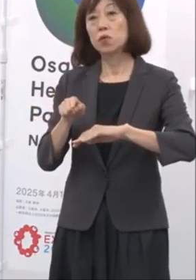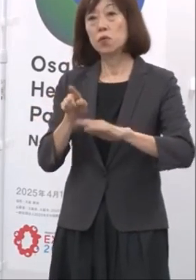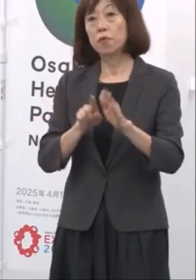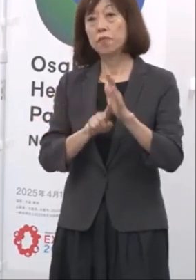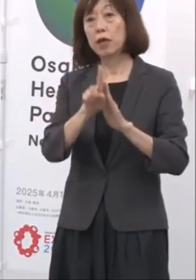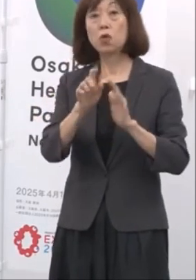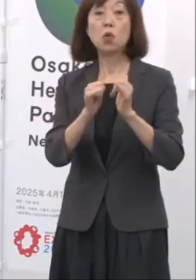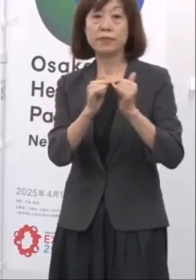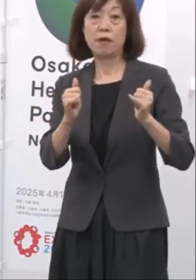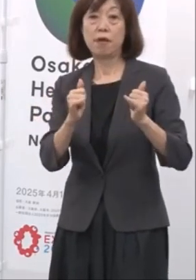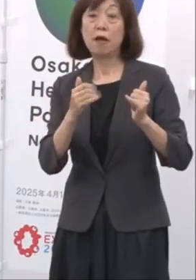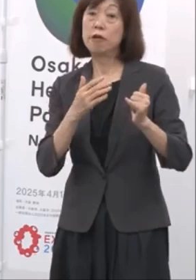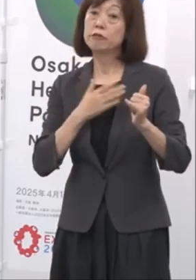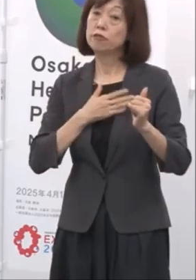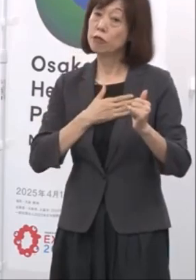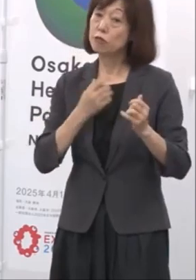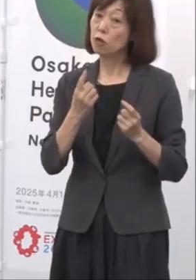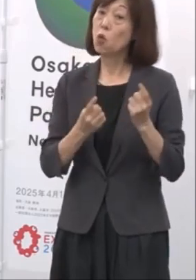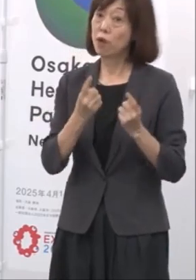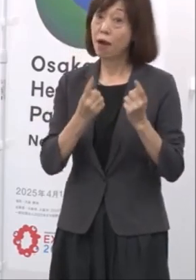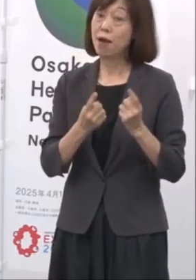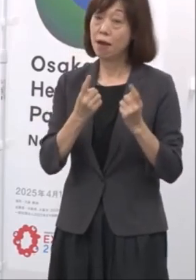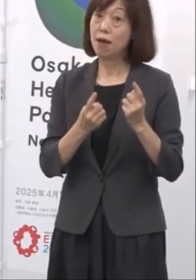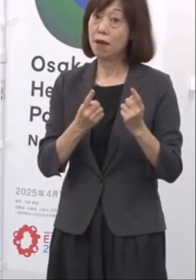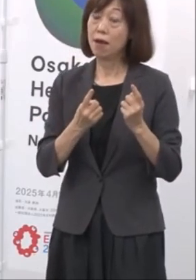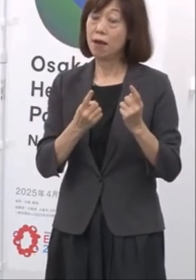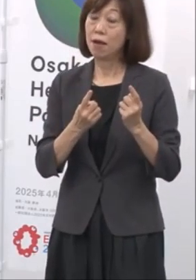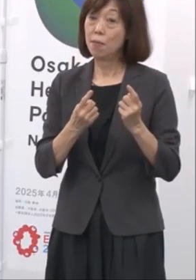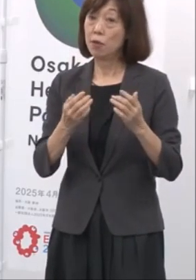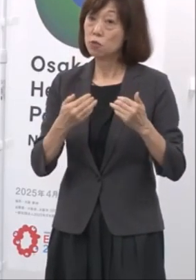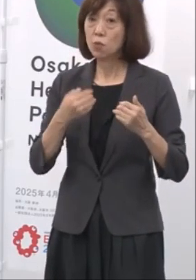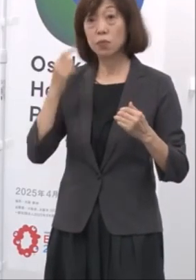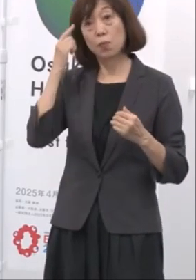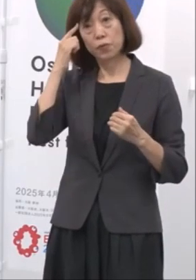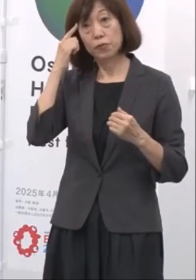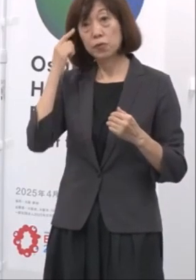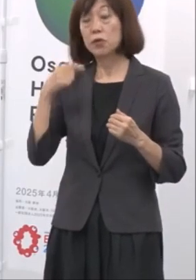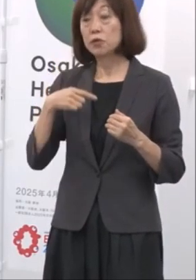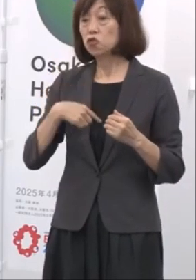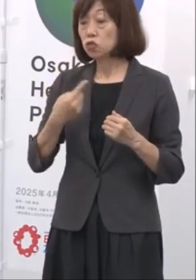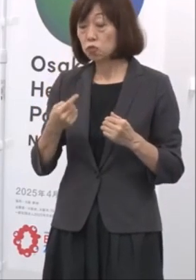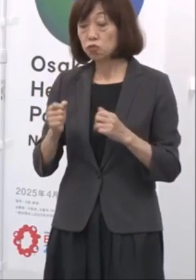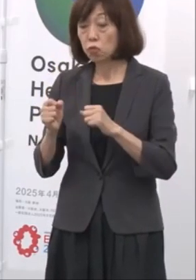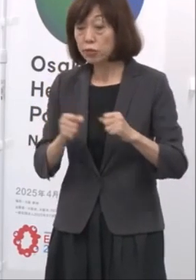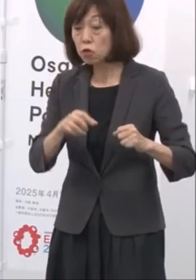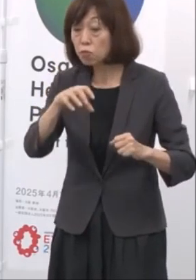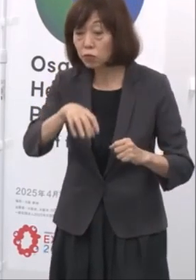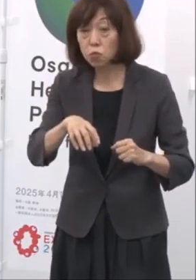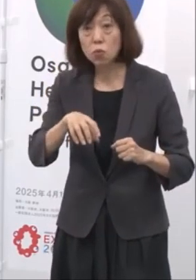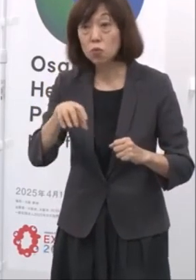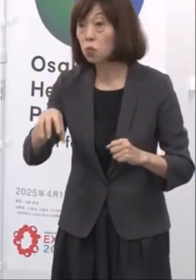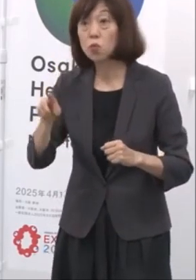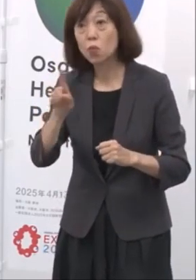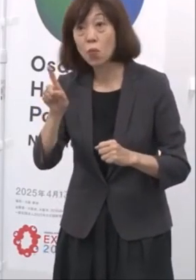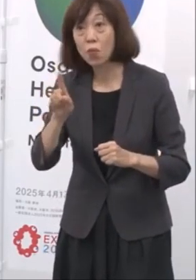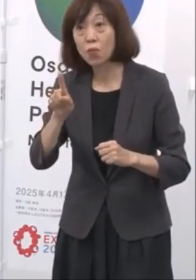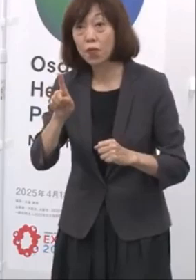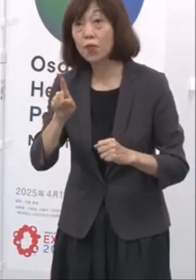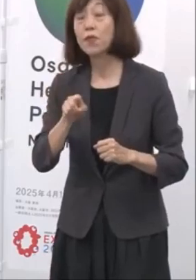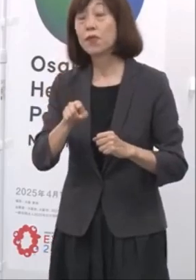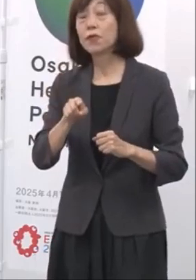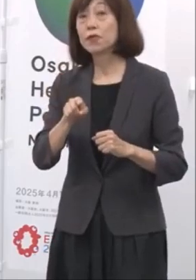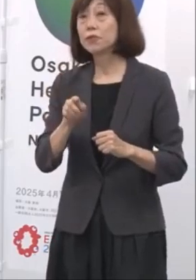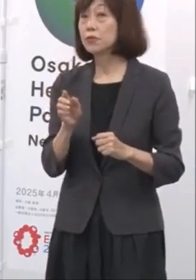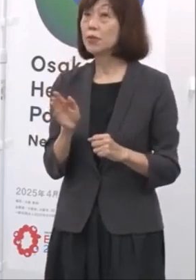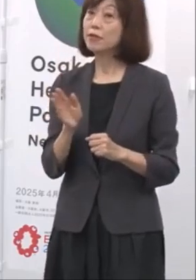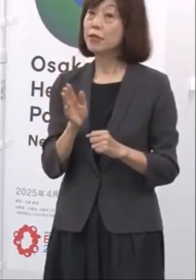の方々が知ってるか知ってないかで全く変わってくると思うんですけど、どこに自分は今どこに逃げたらいいんだっていう話とかですね、そのあたりの